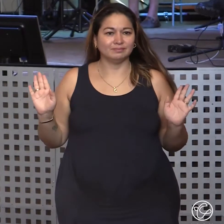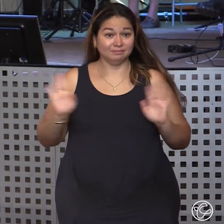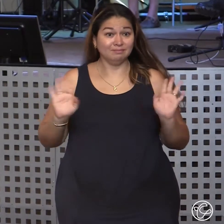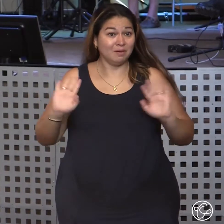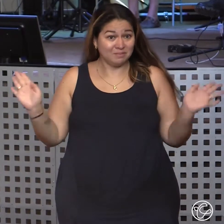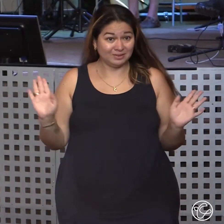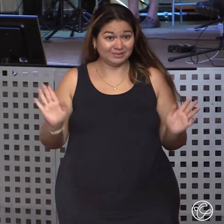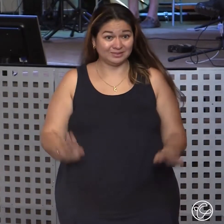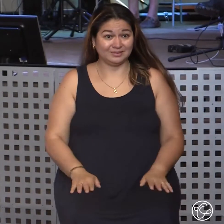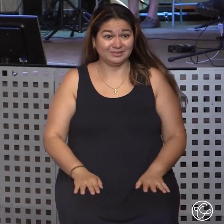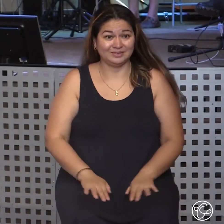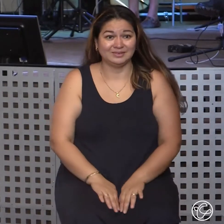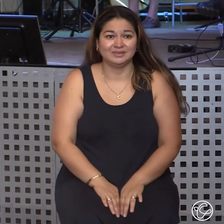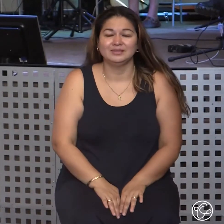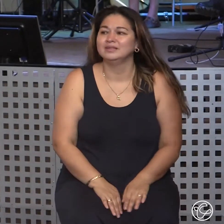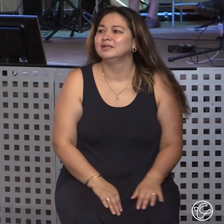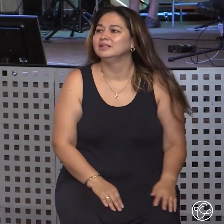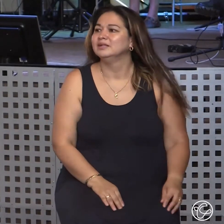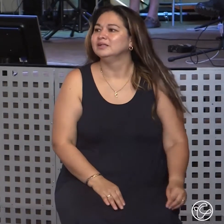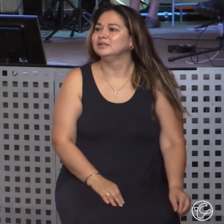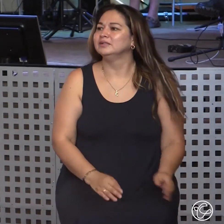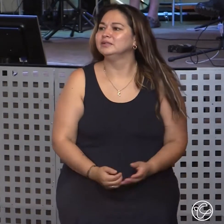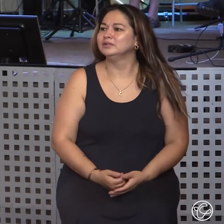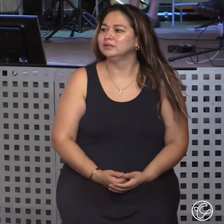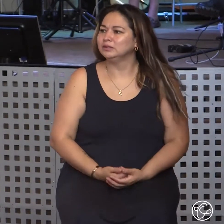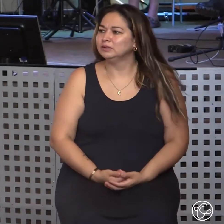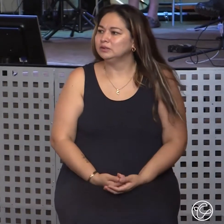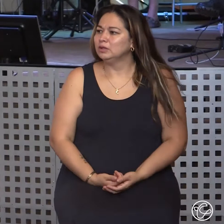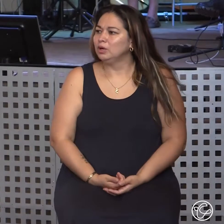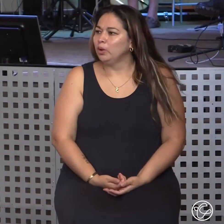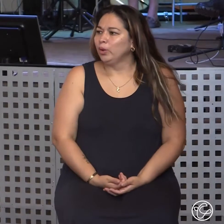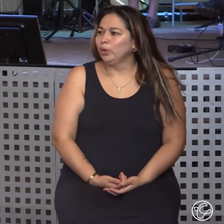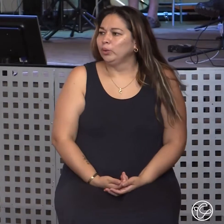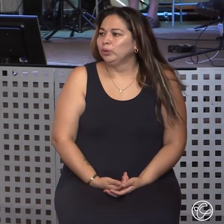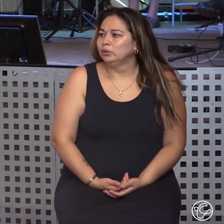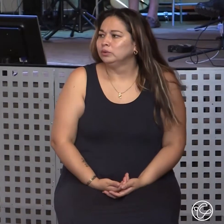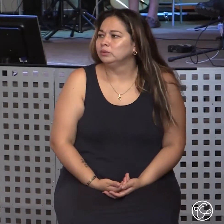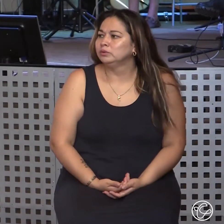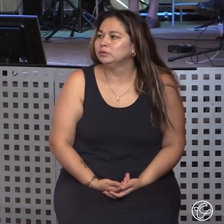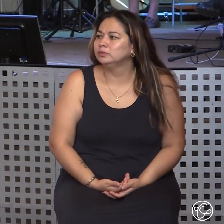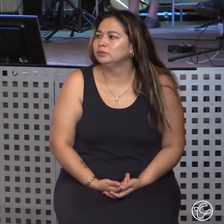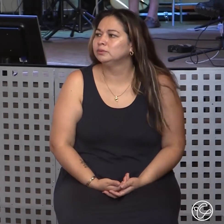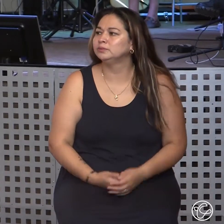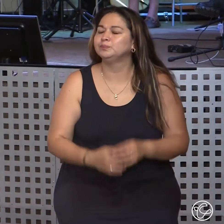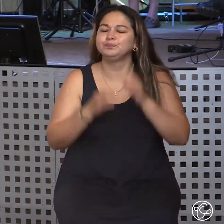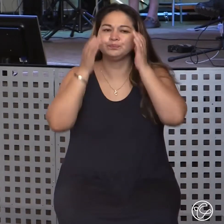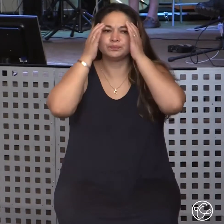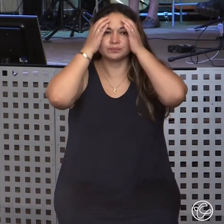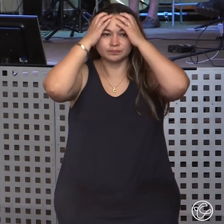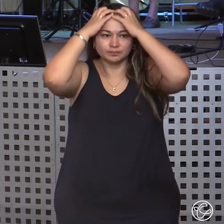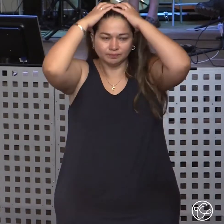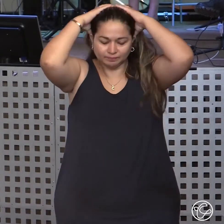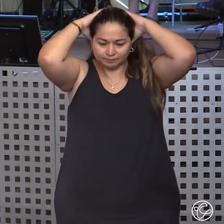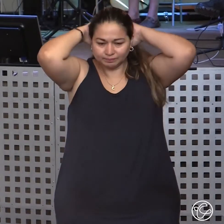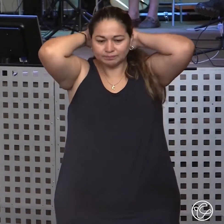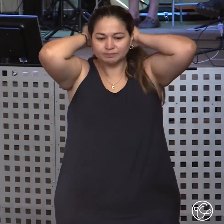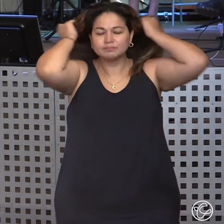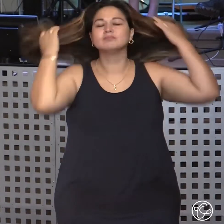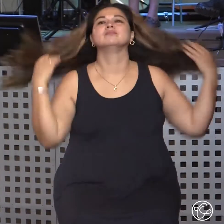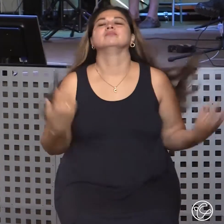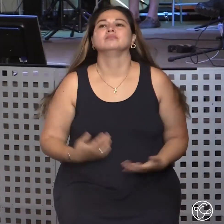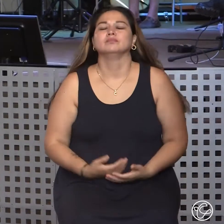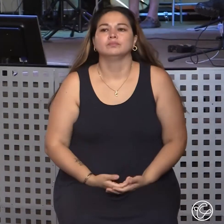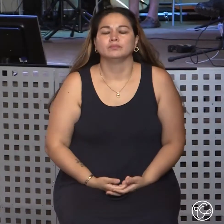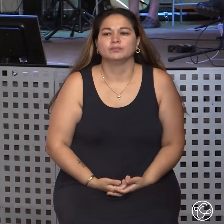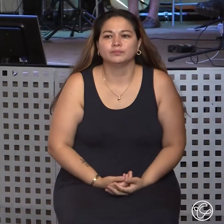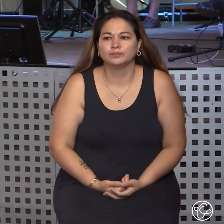La ley de la honra es precisamente esta, que todo el que